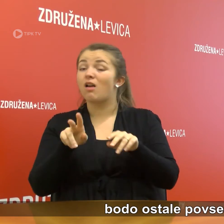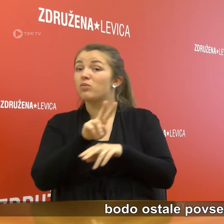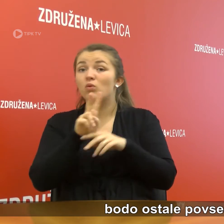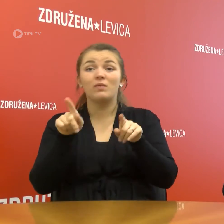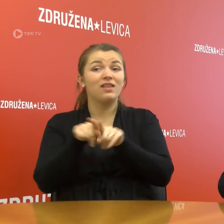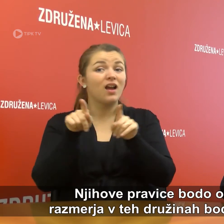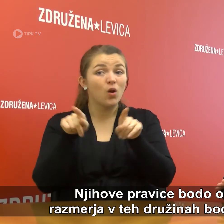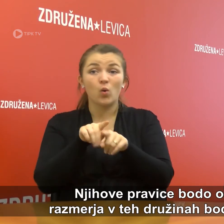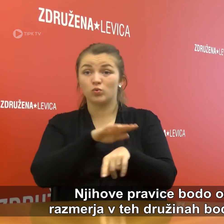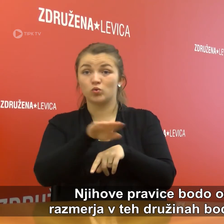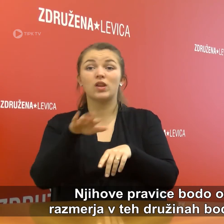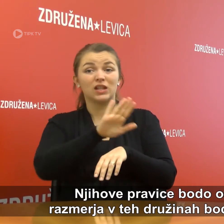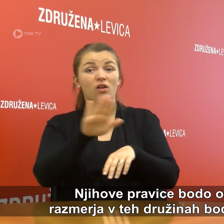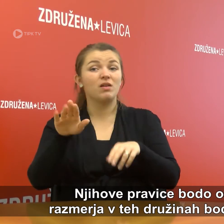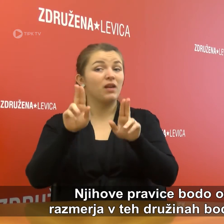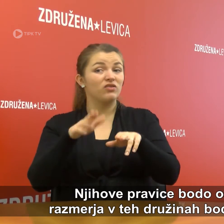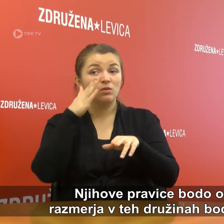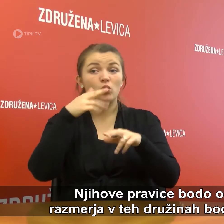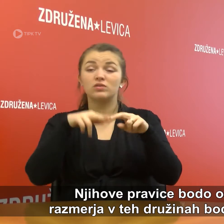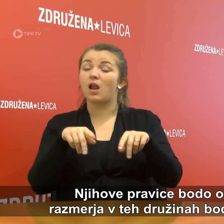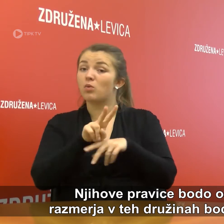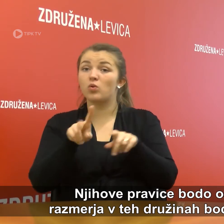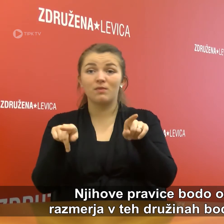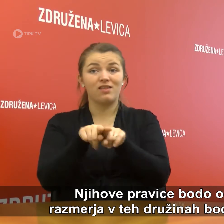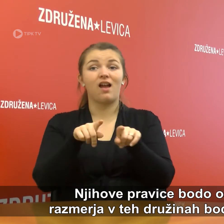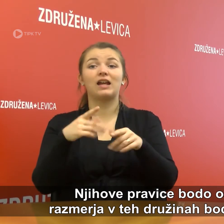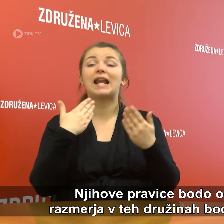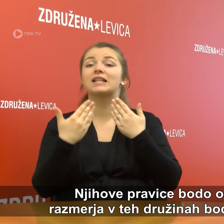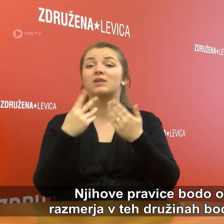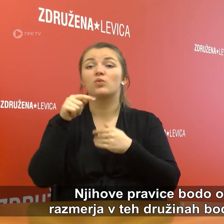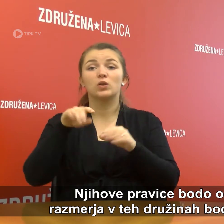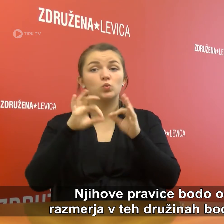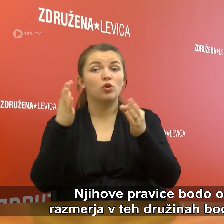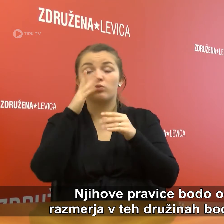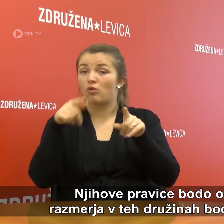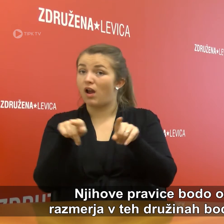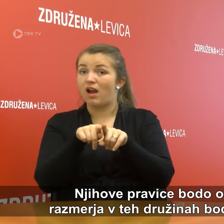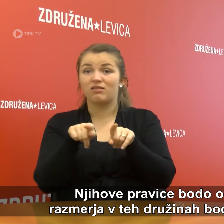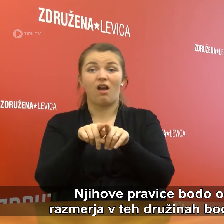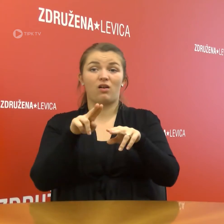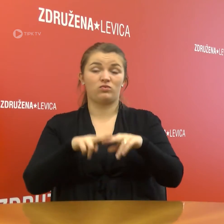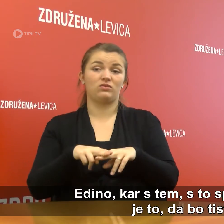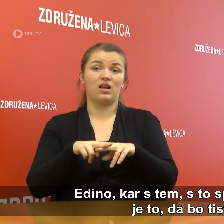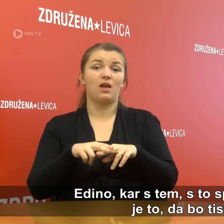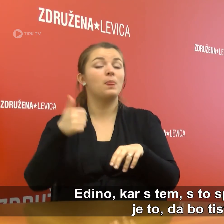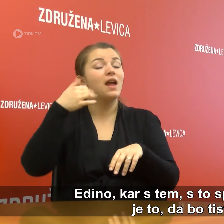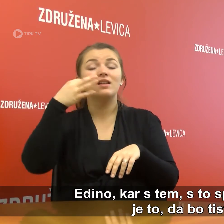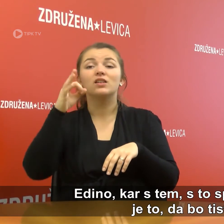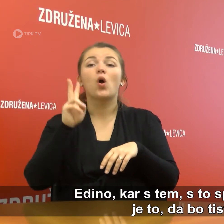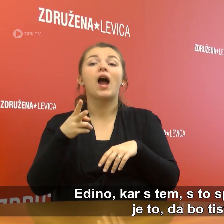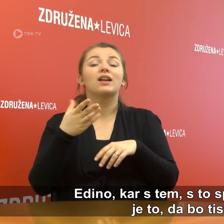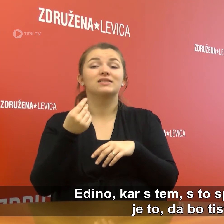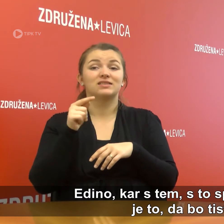enake, kot so. Njihove pravice bodo ostale povsem enake, razmerja v teh družinah bodo ostala povsem enaka. Edino, kar s